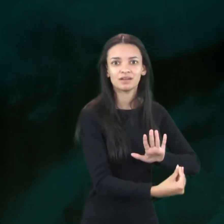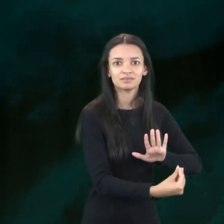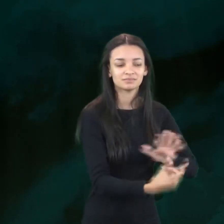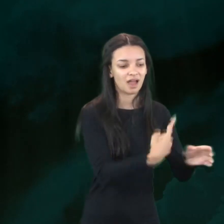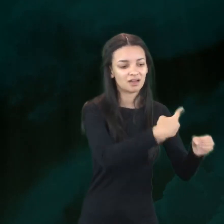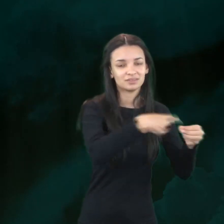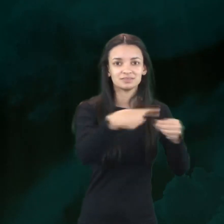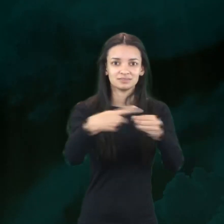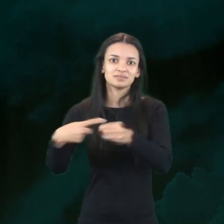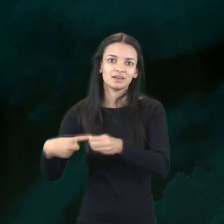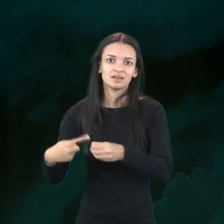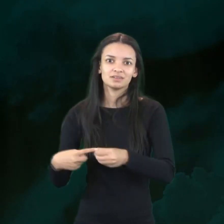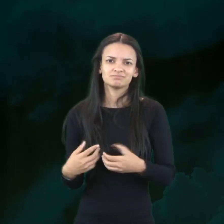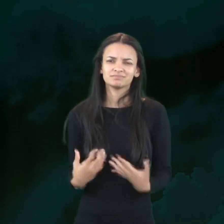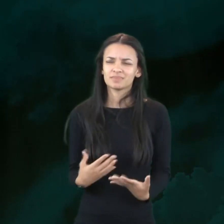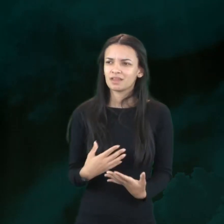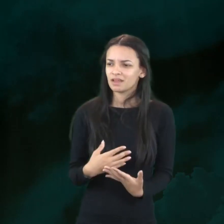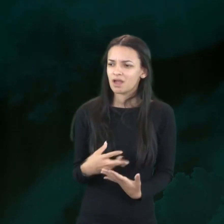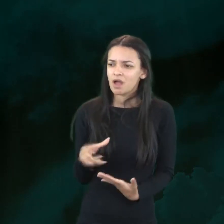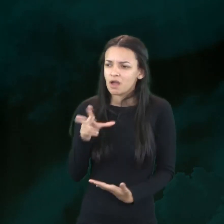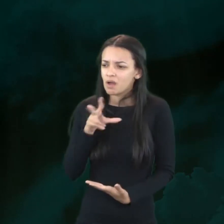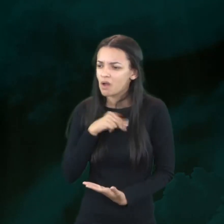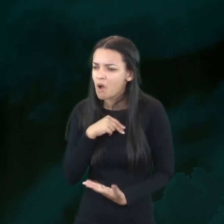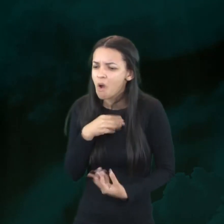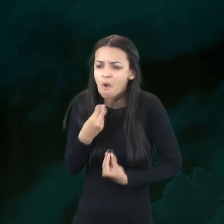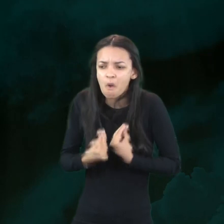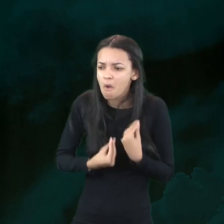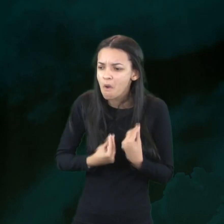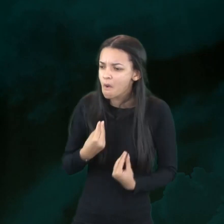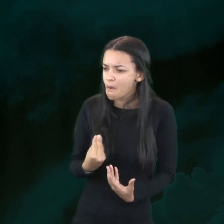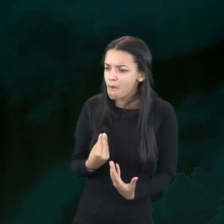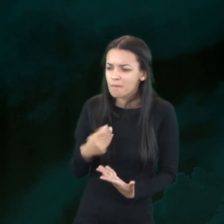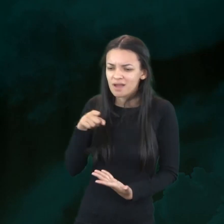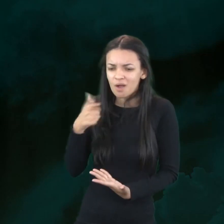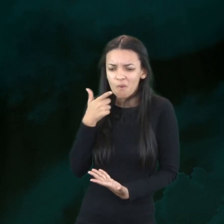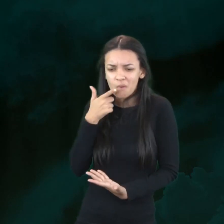Puxa, como é que eles tiveram força, né, para